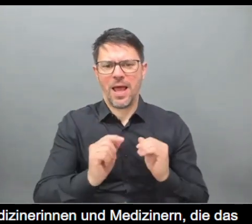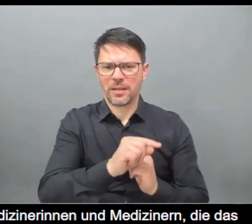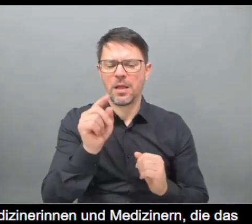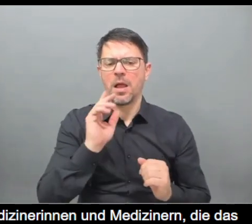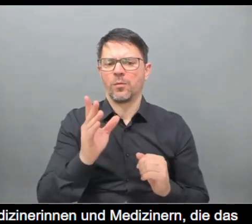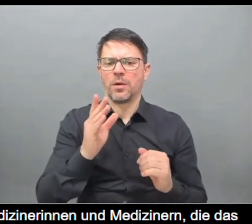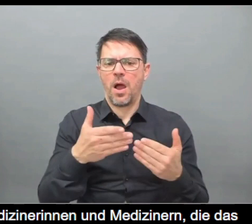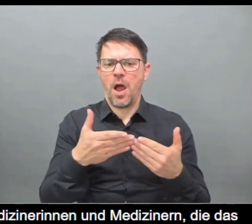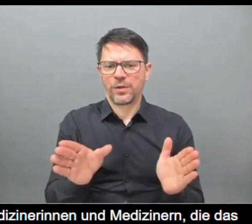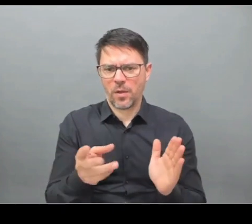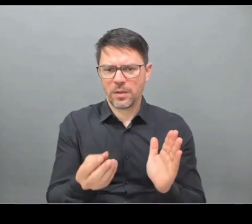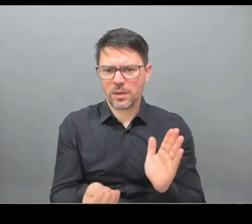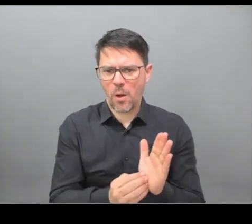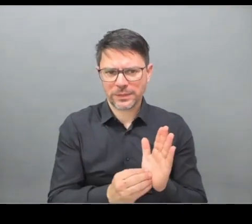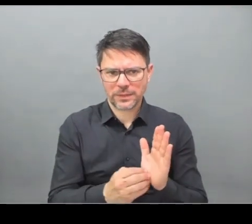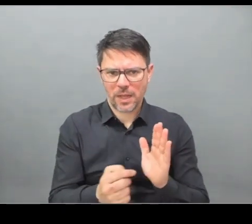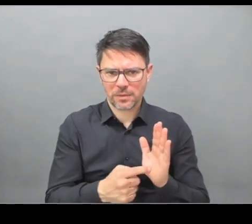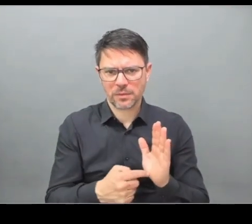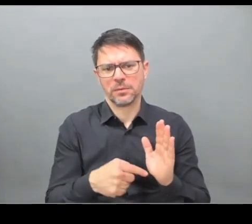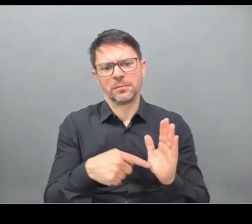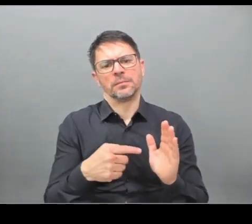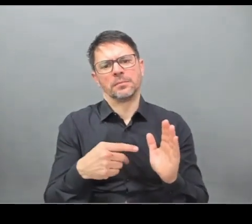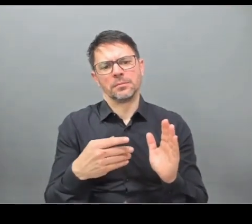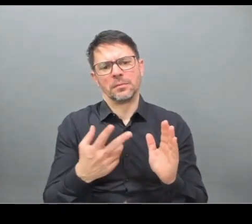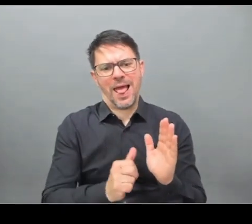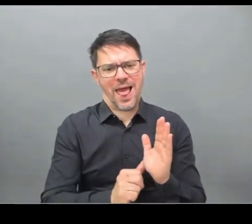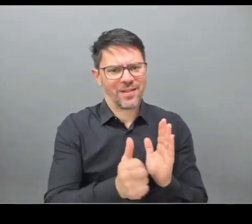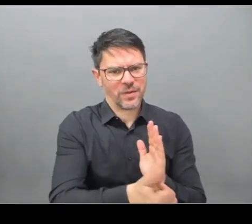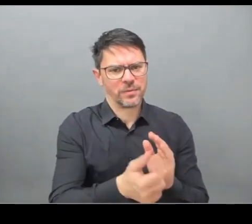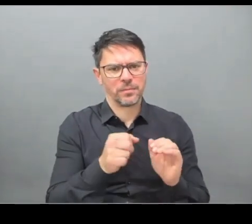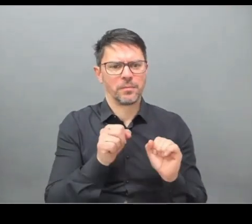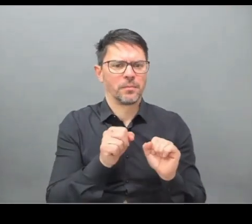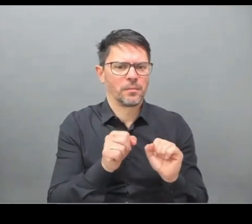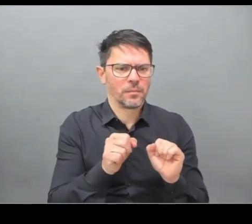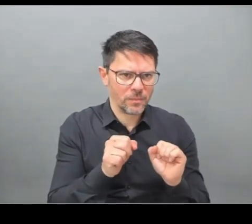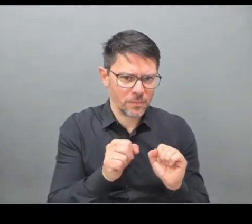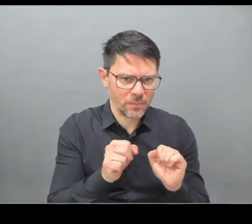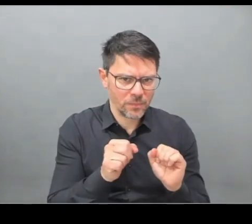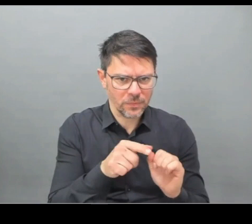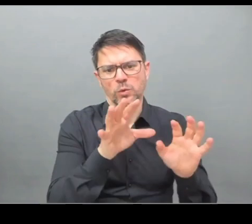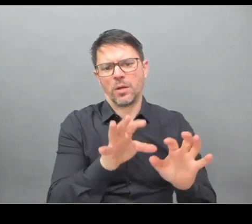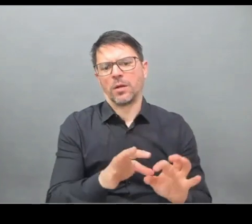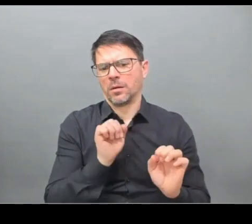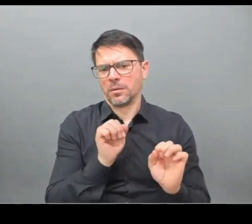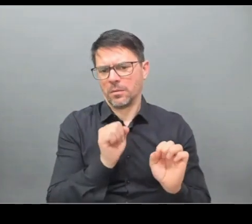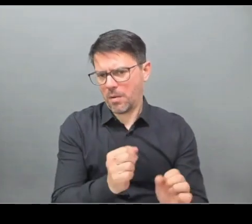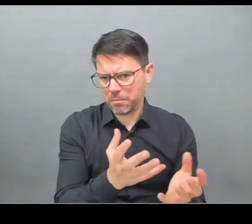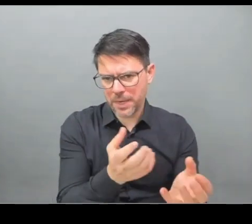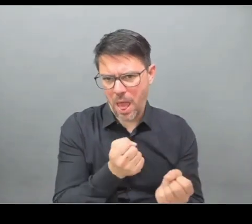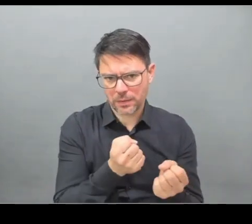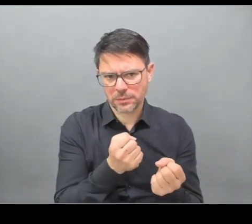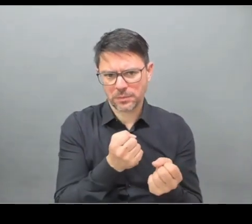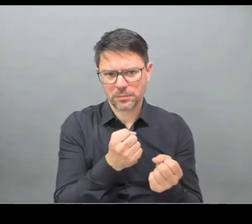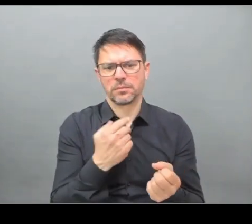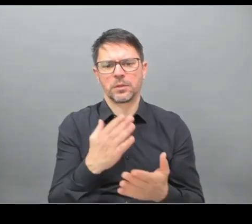Murks, um es mal deutlich zu sagen, wie auch der Murks anscheinend weitergeht. Ich höre jetzt gerade aus einer Schalte, dass die Testpflichten